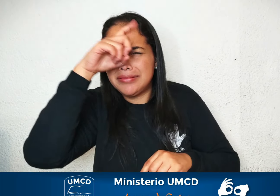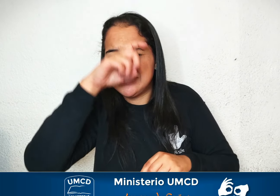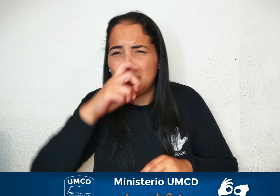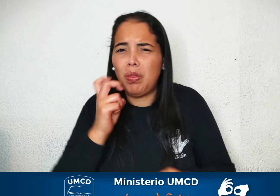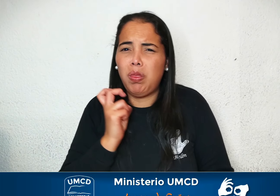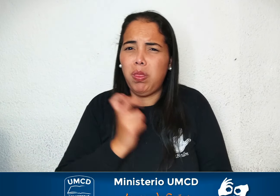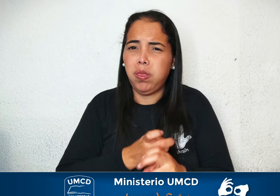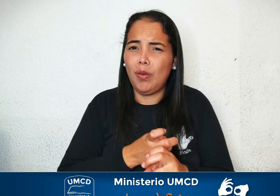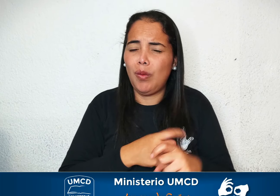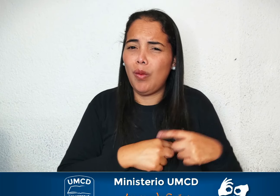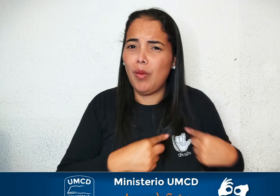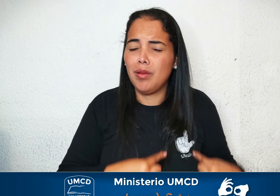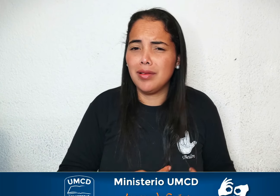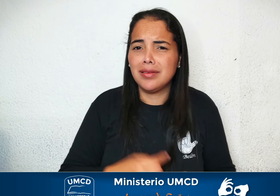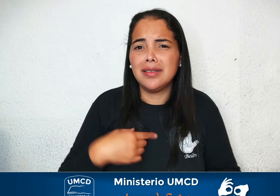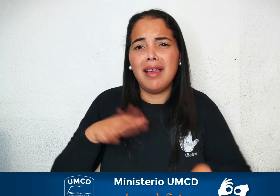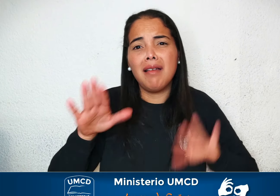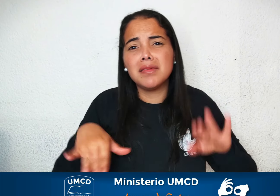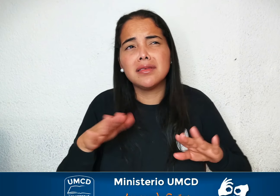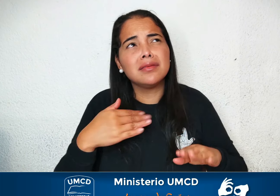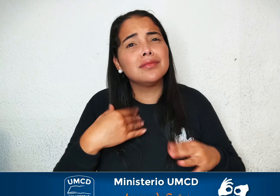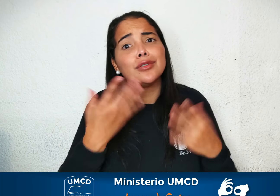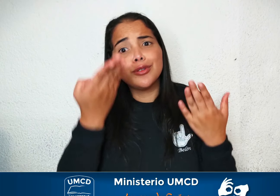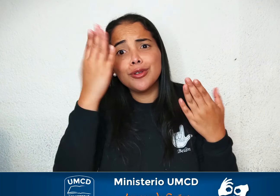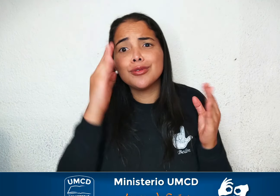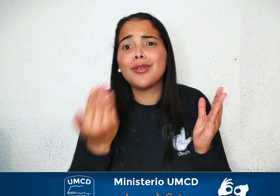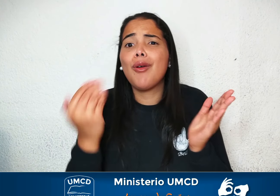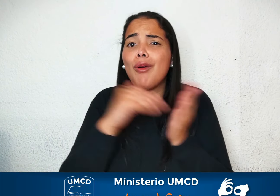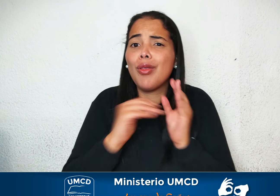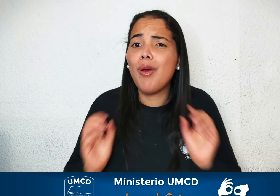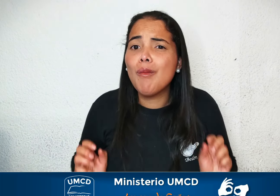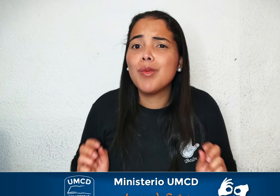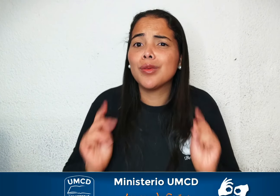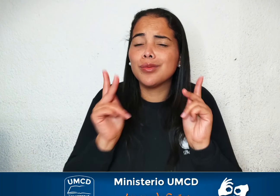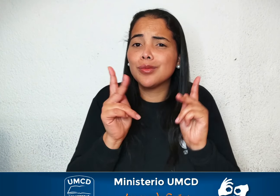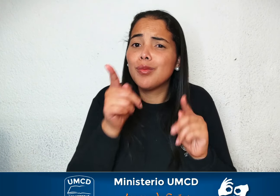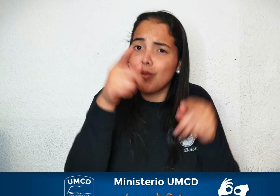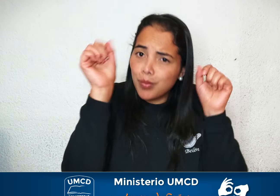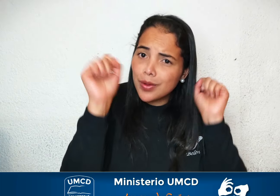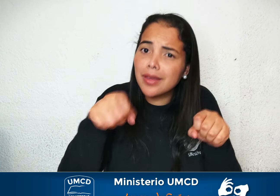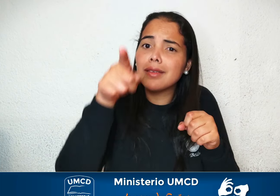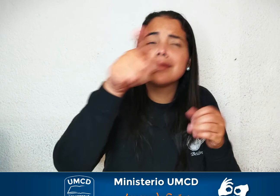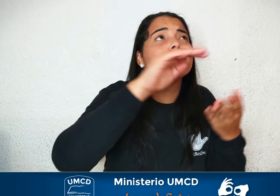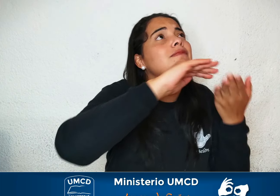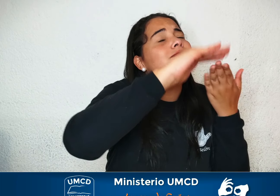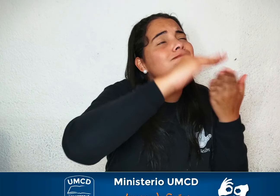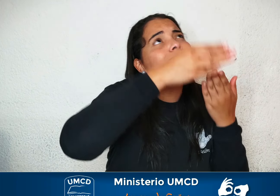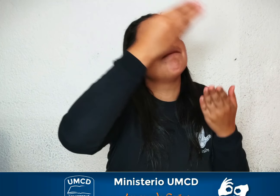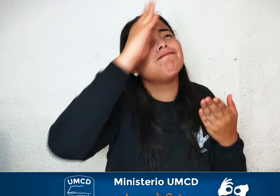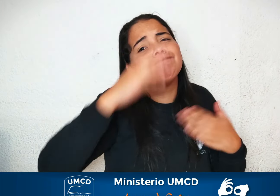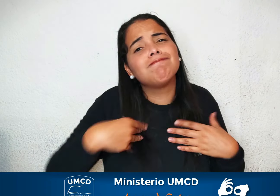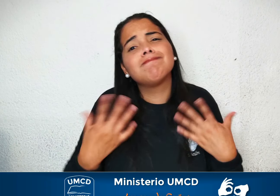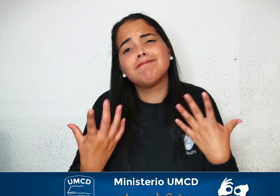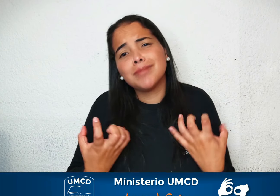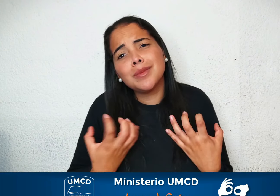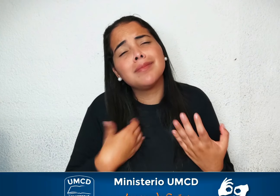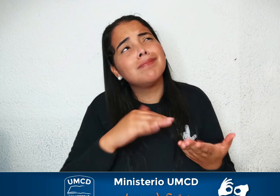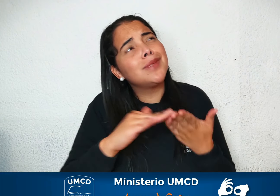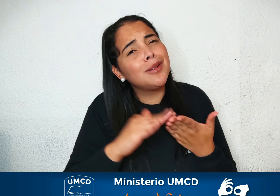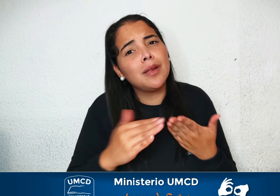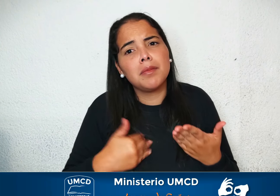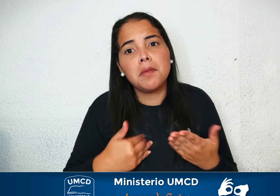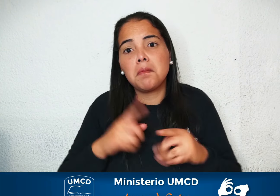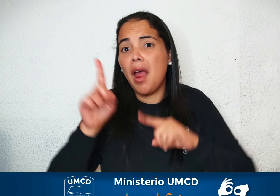ahí donde nosotros a veces perdemos una gran oportunidad de continuar nuestra relación con Dios, quien es fiel y justo